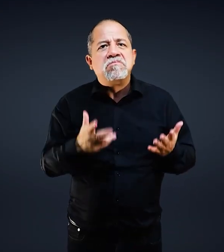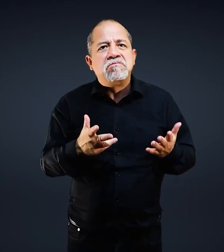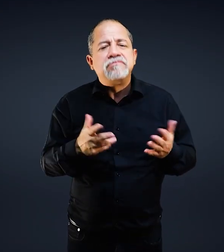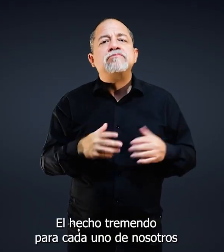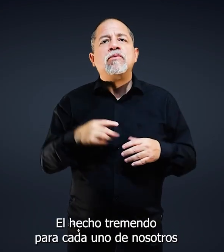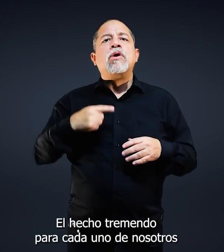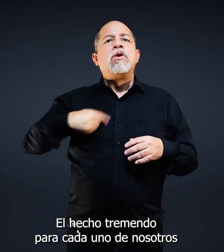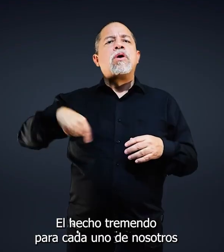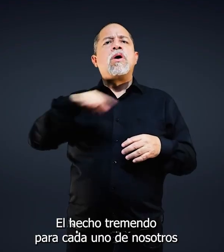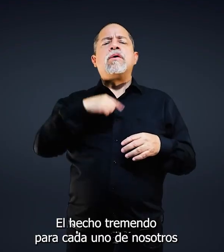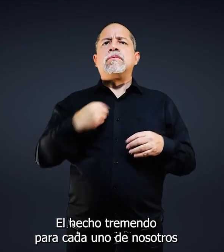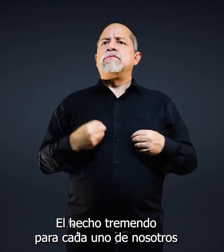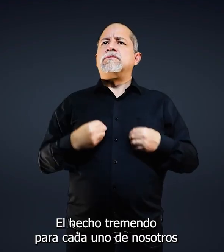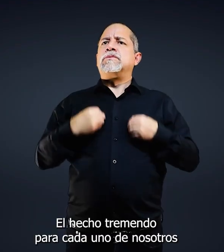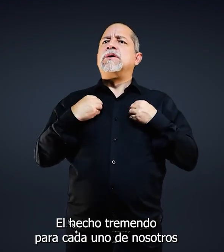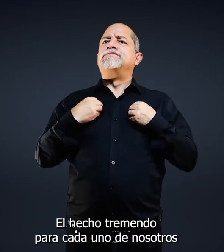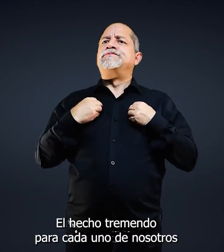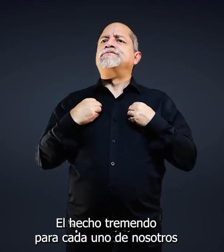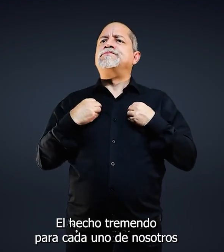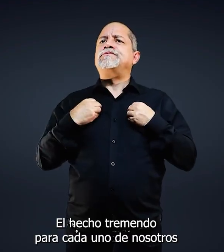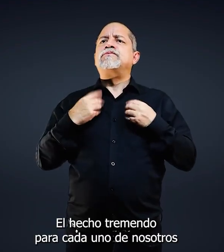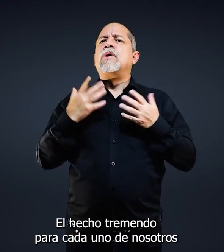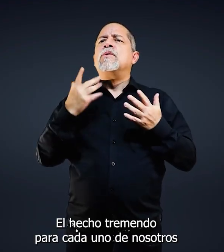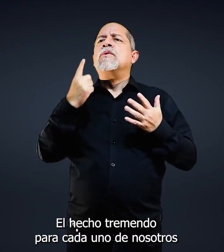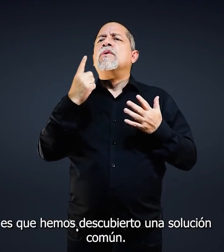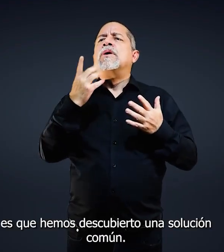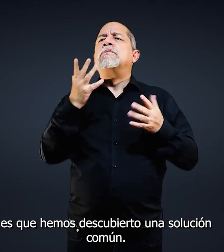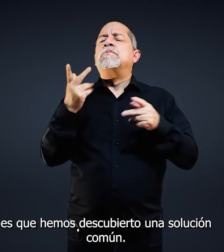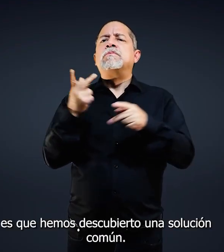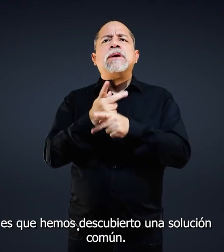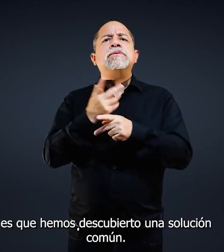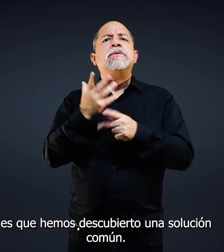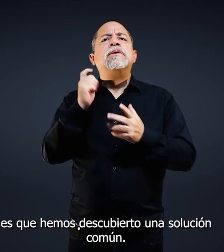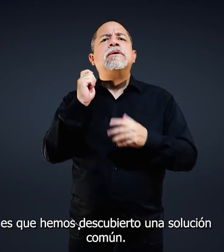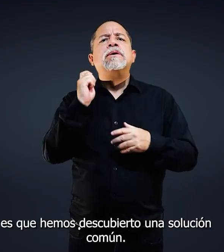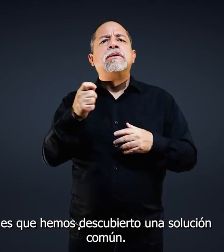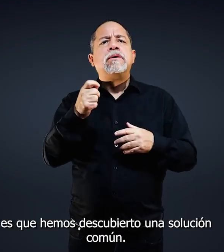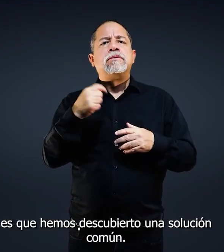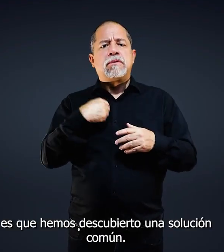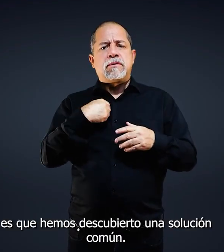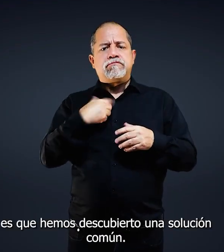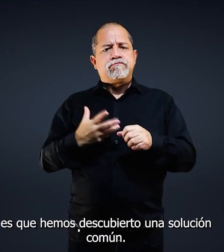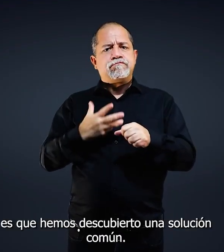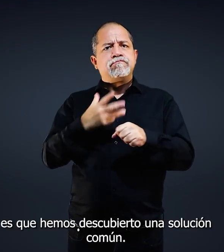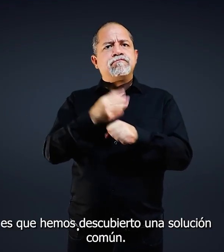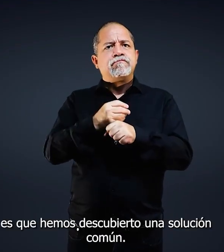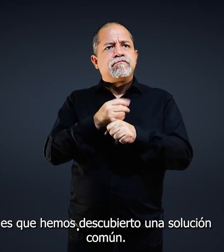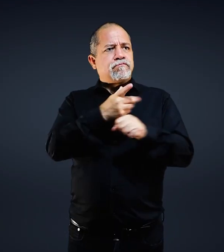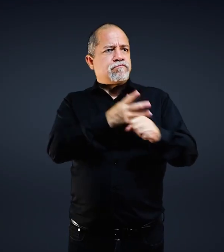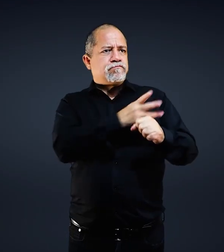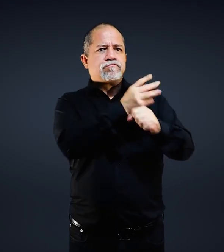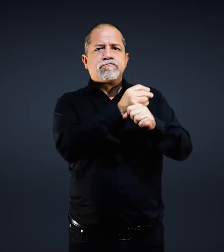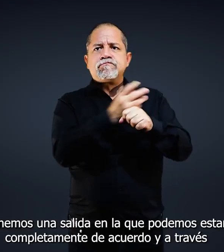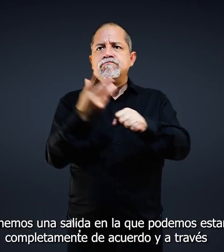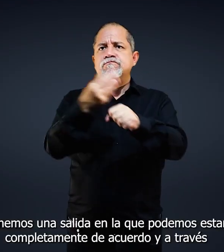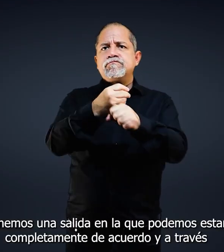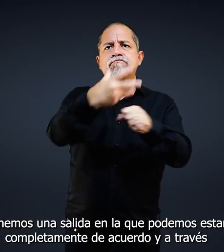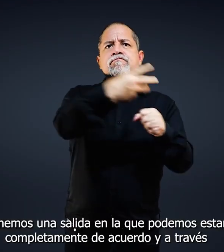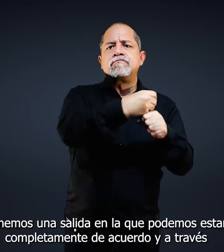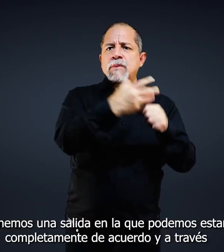El hecho tremendo para cada uno de nosotros es que hemos descubierto una solución común. Tenemos una salida